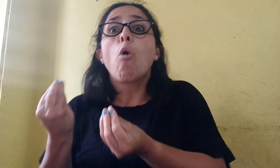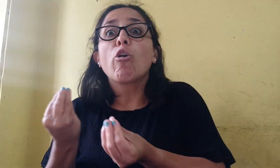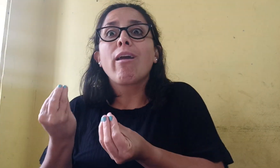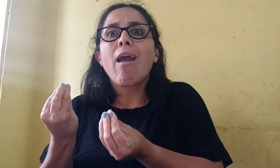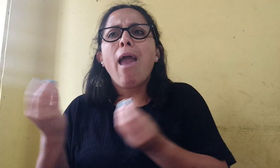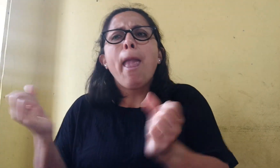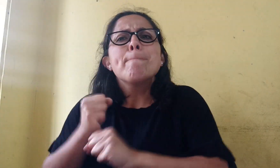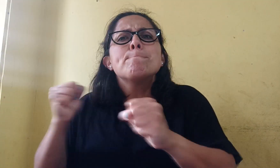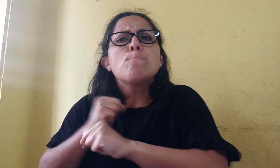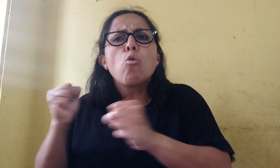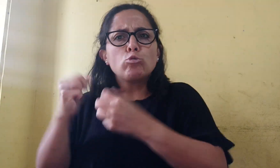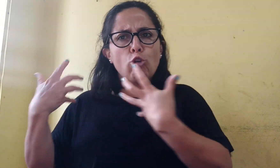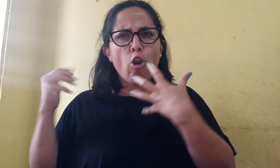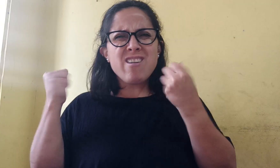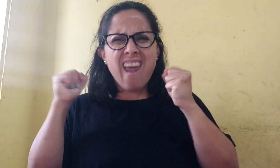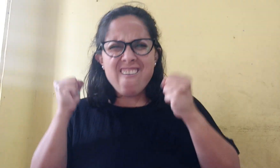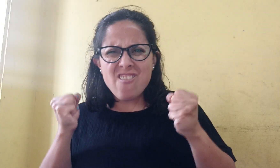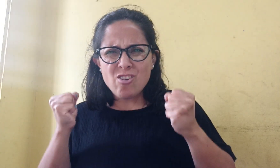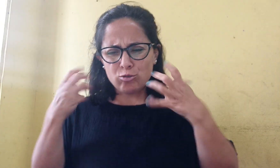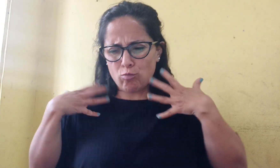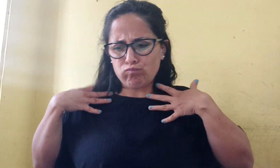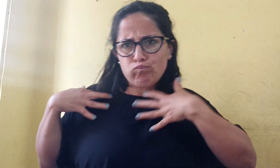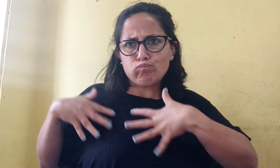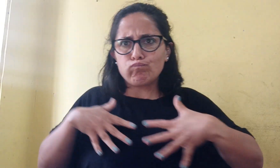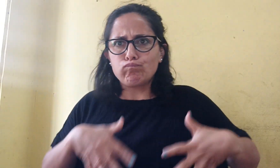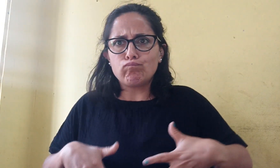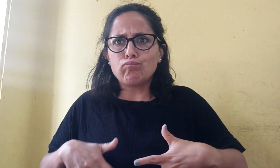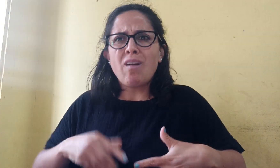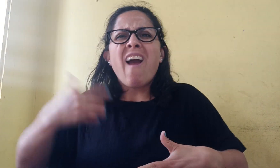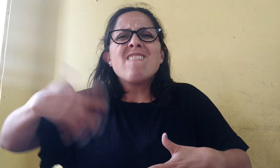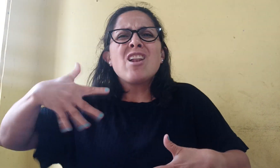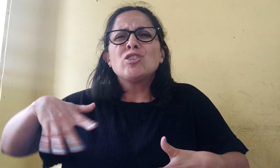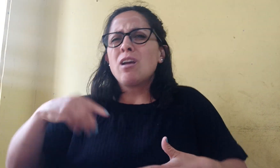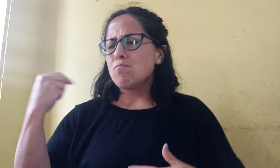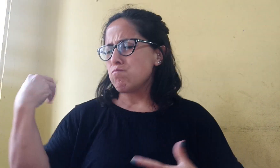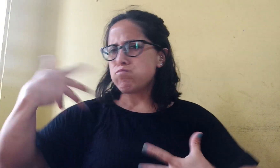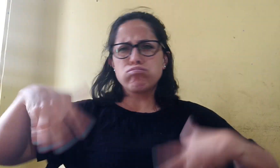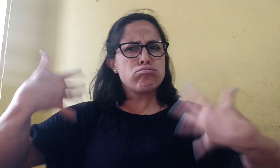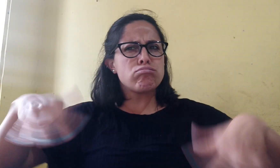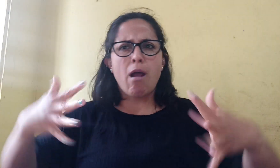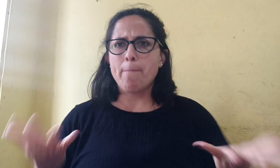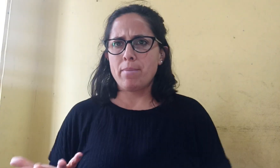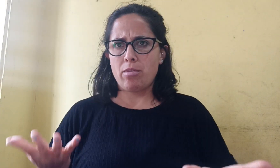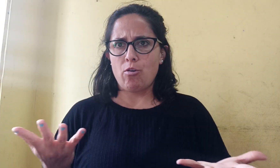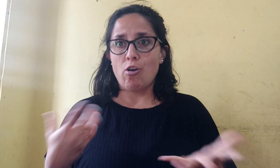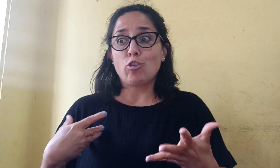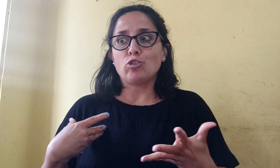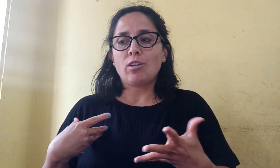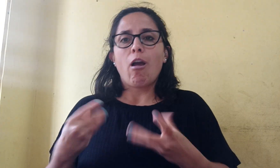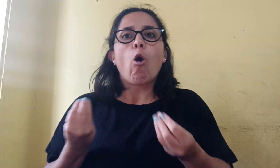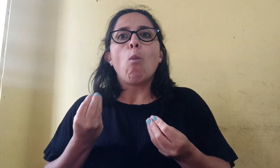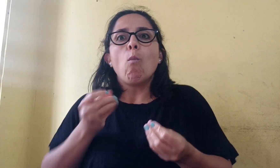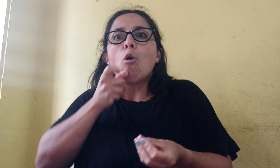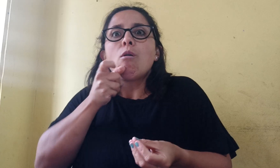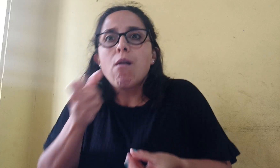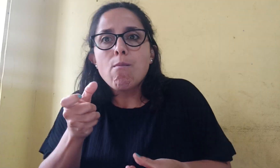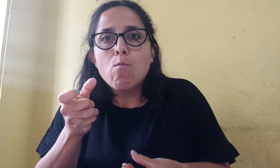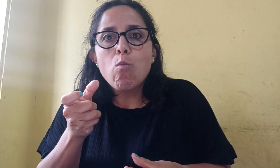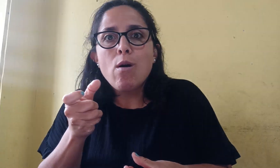impulsos nerviosos que viajan a una velocidad increíble. Entonces la respuesta del sistema nervioso es mucho más rápida